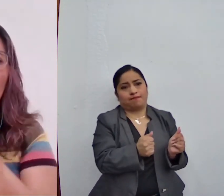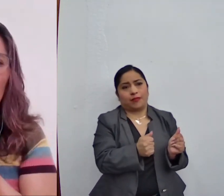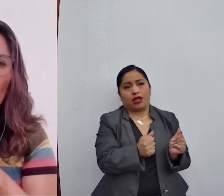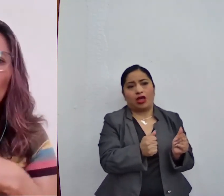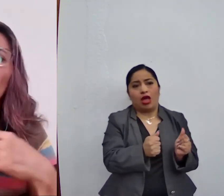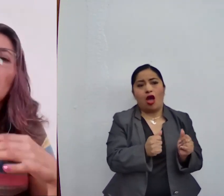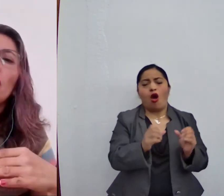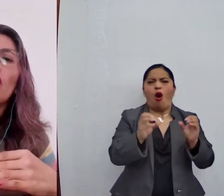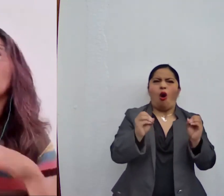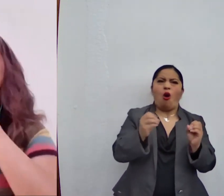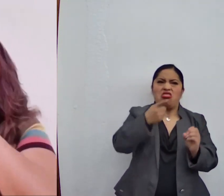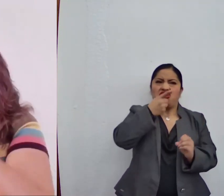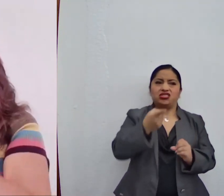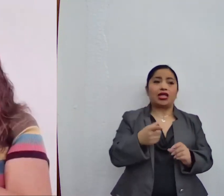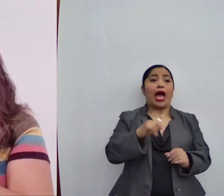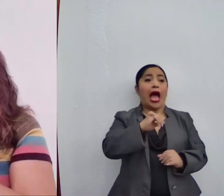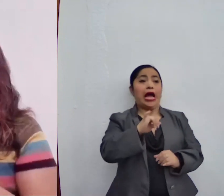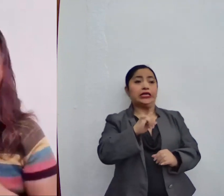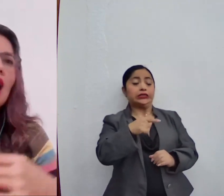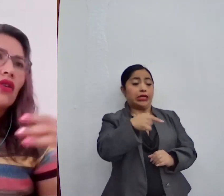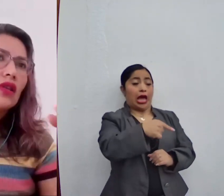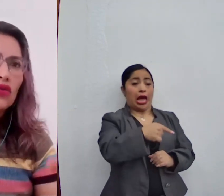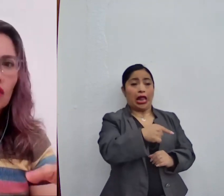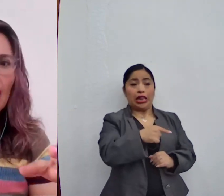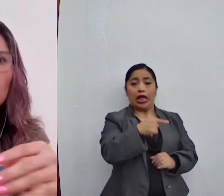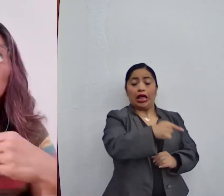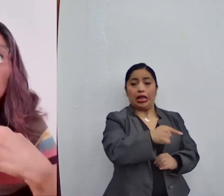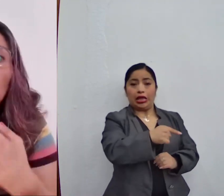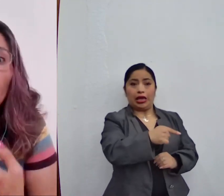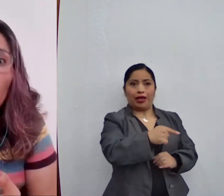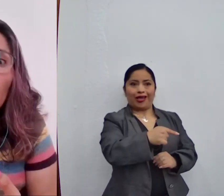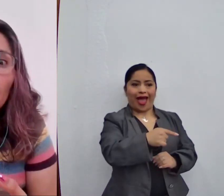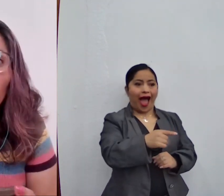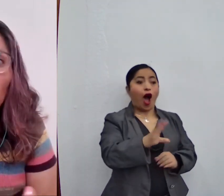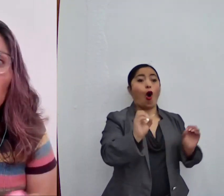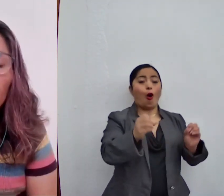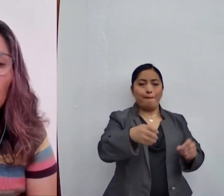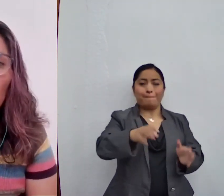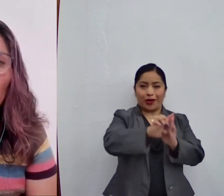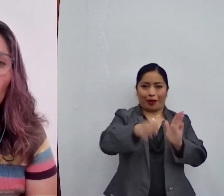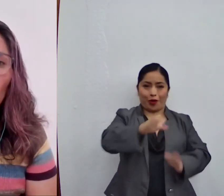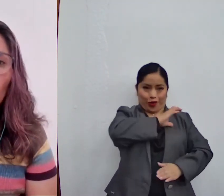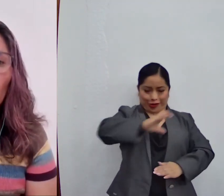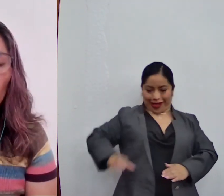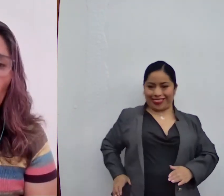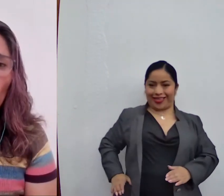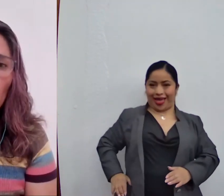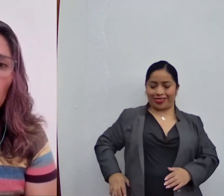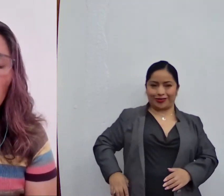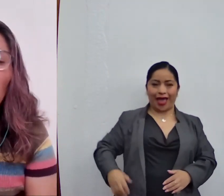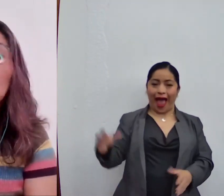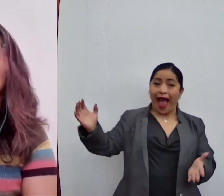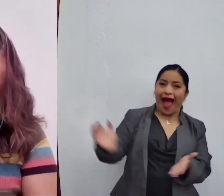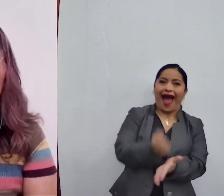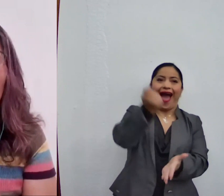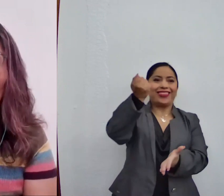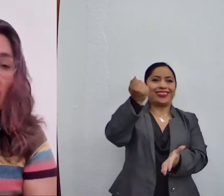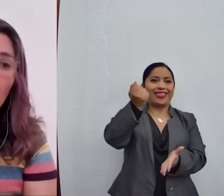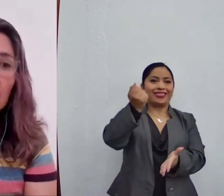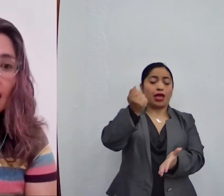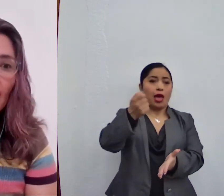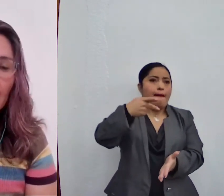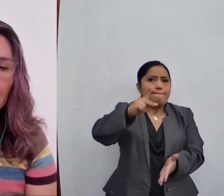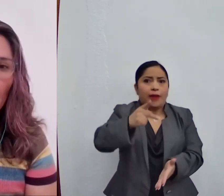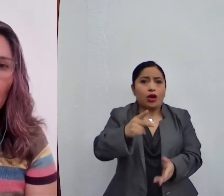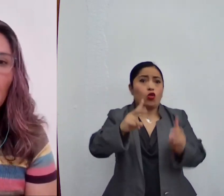por dedazo, porque son parientes de fulano, de sutano, y finalmente no llevan a cabo su función. Les vale, o sea,